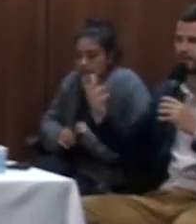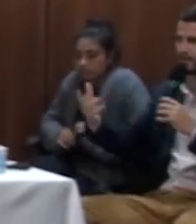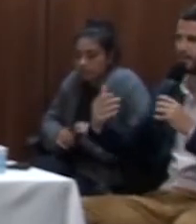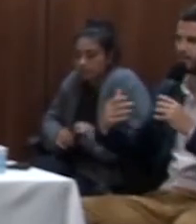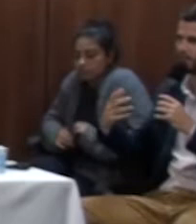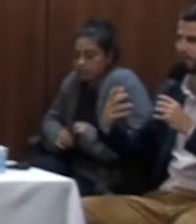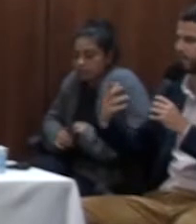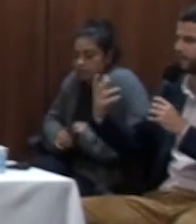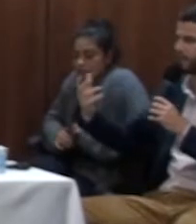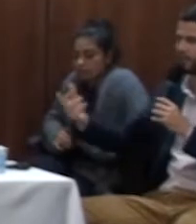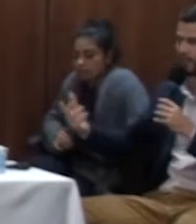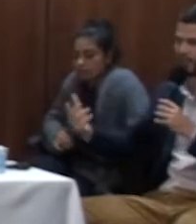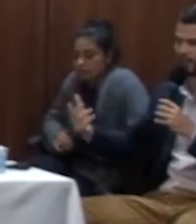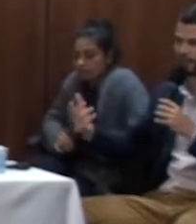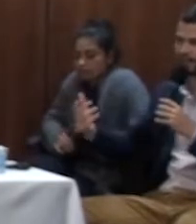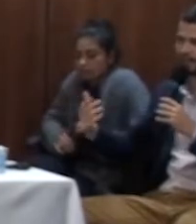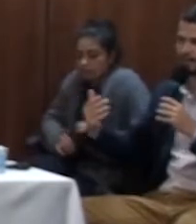finalidade do HC ela é uma finalidade